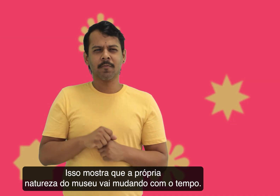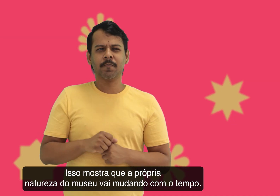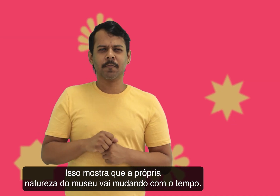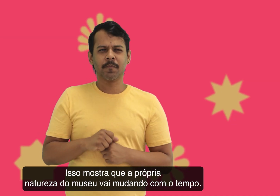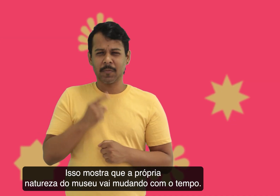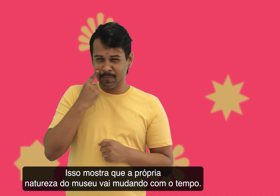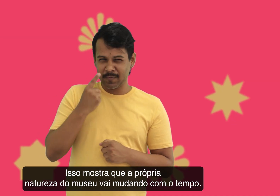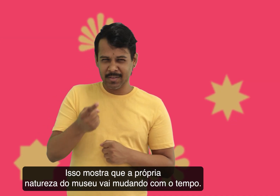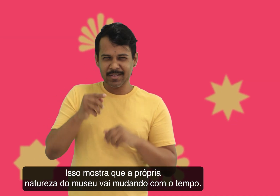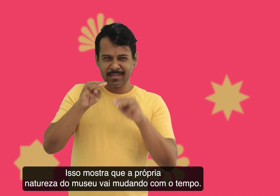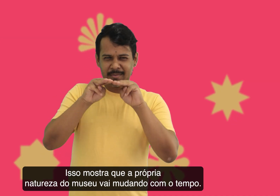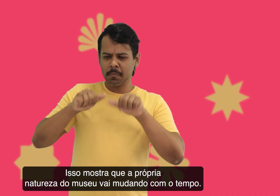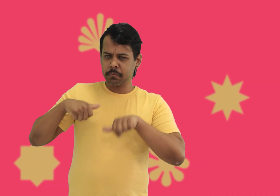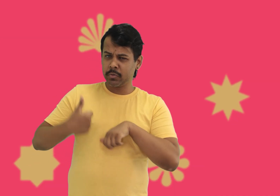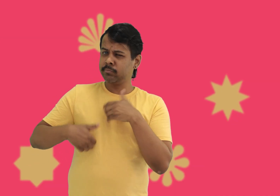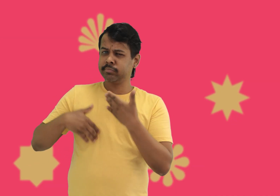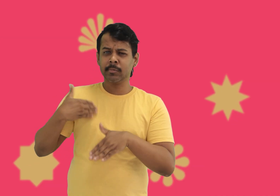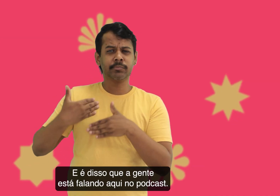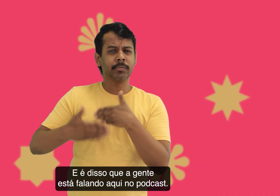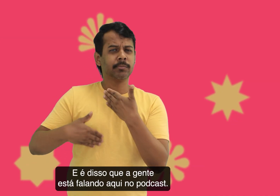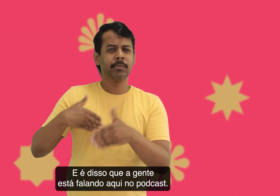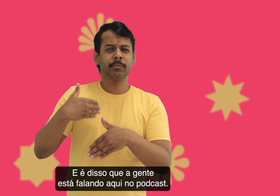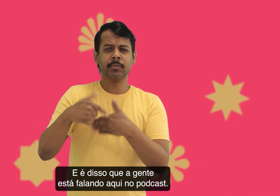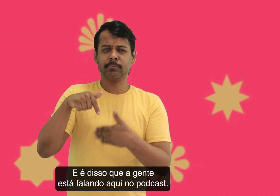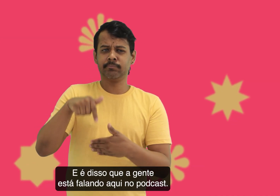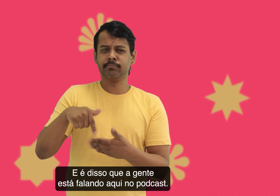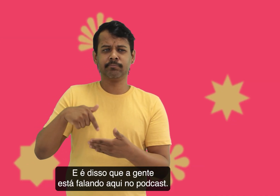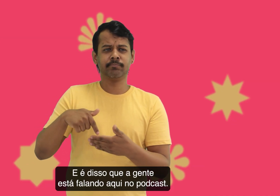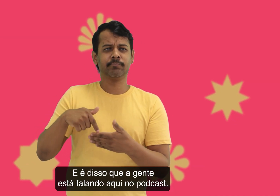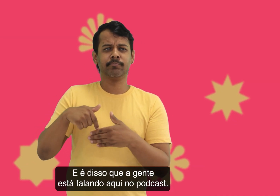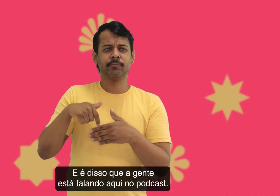do museu vai mudando com o tempo. E é disso que a gente está falando aqui no